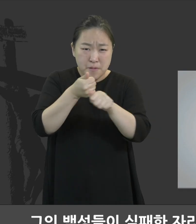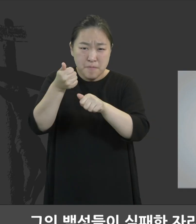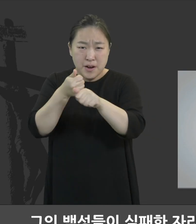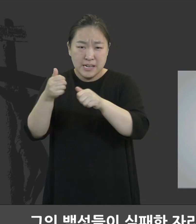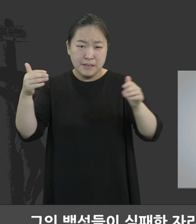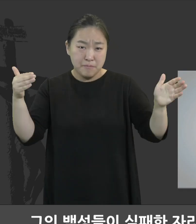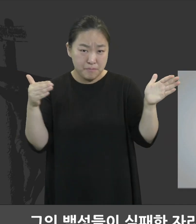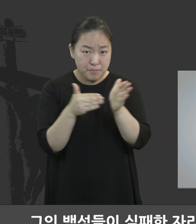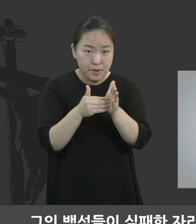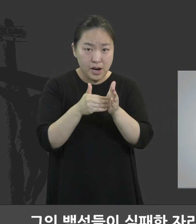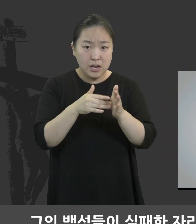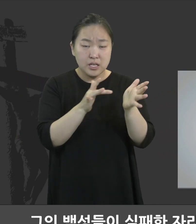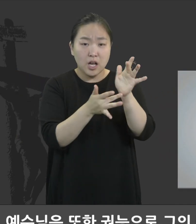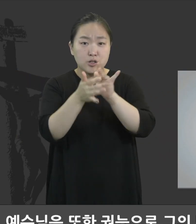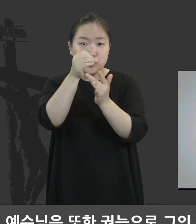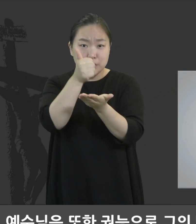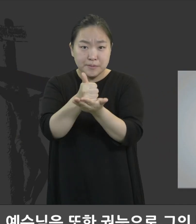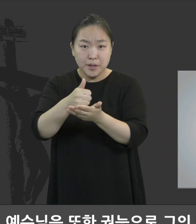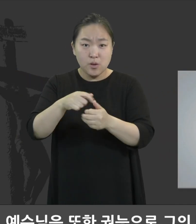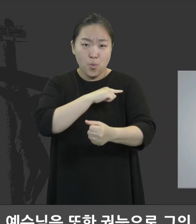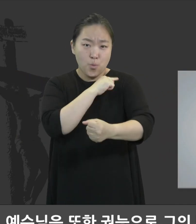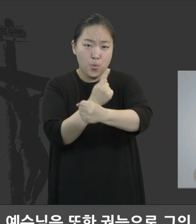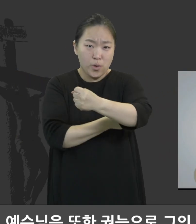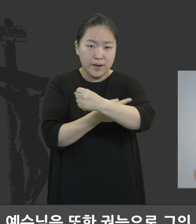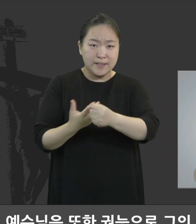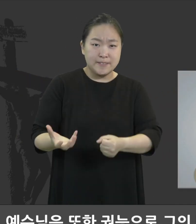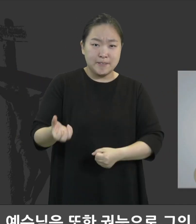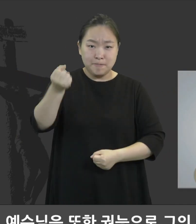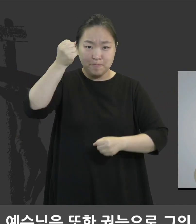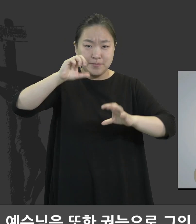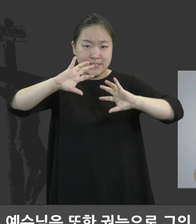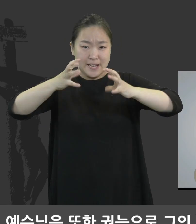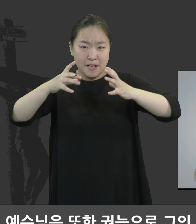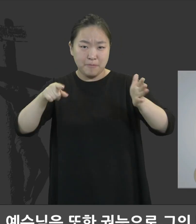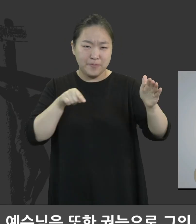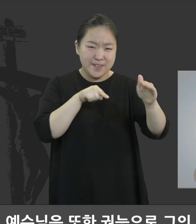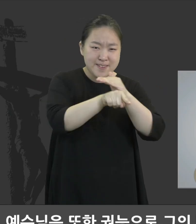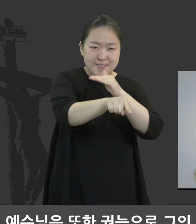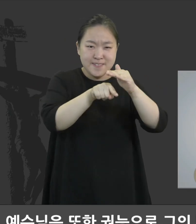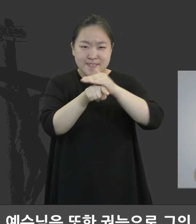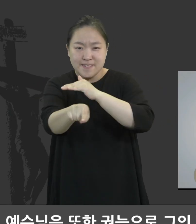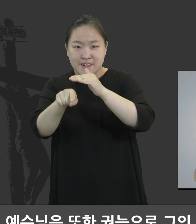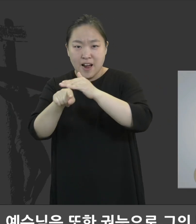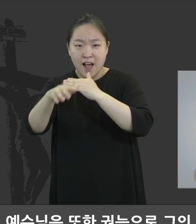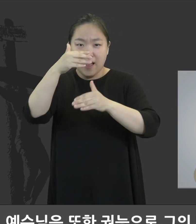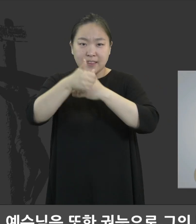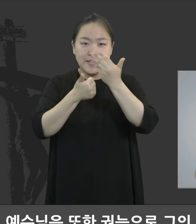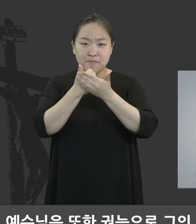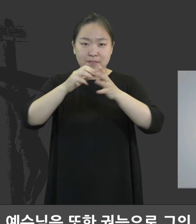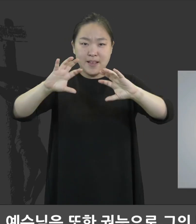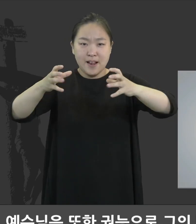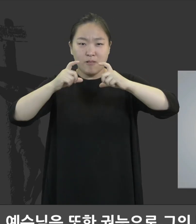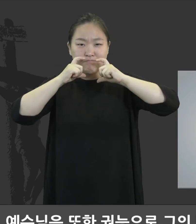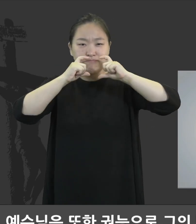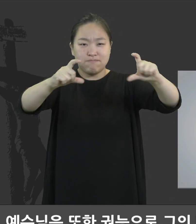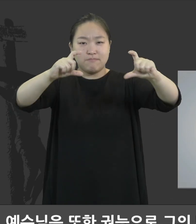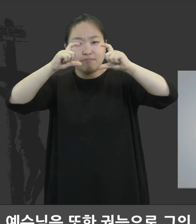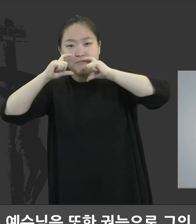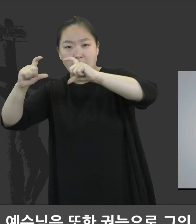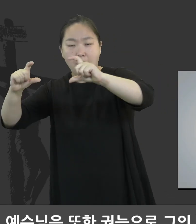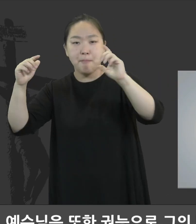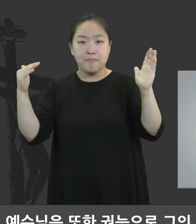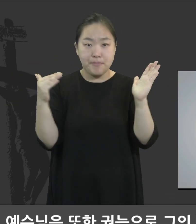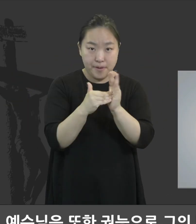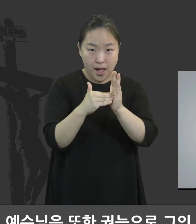싸우시고 승리하셨습니다. 예수님은 또한 권능으로 그의 백성들을 찾아가셔서 하나님의